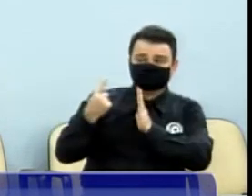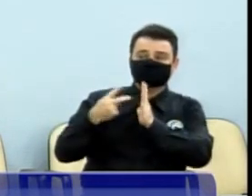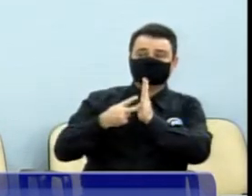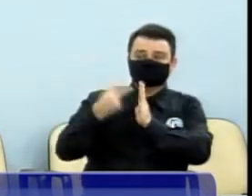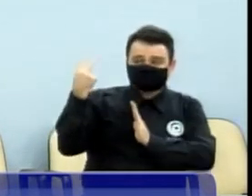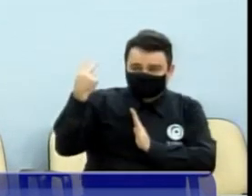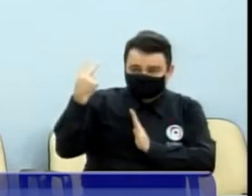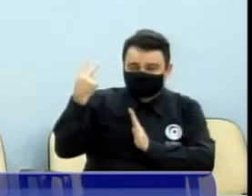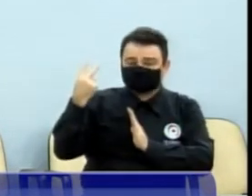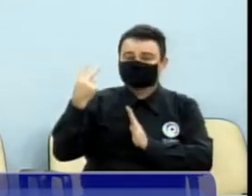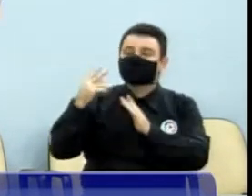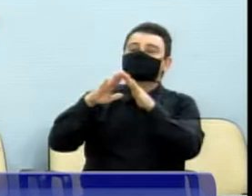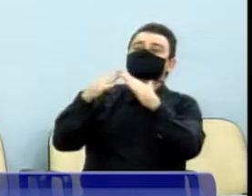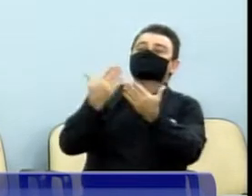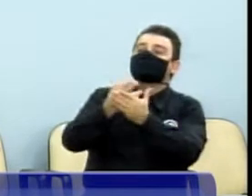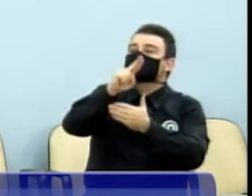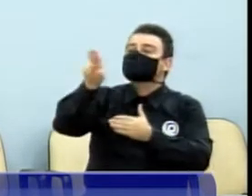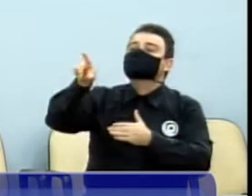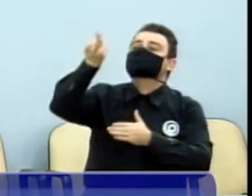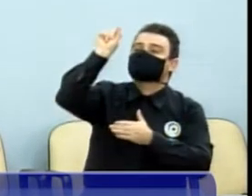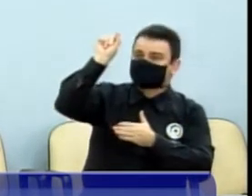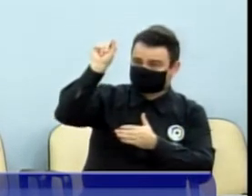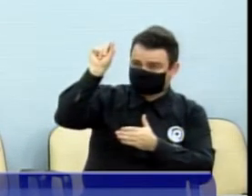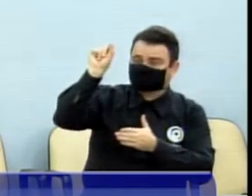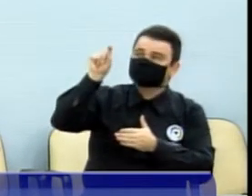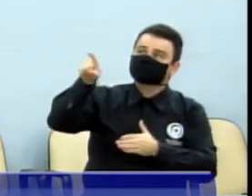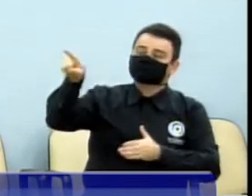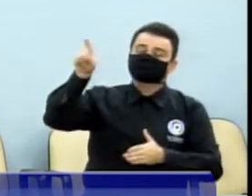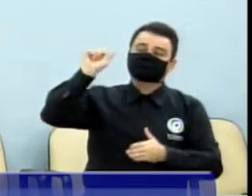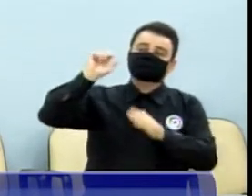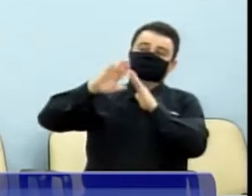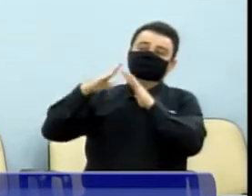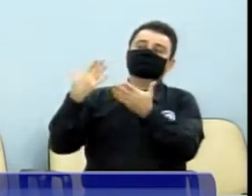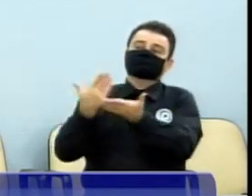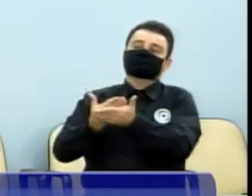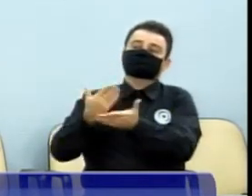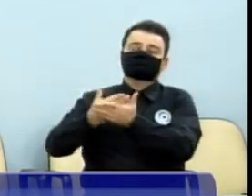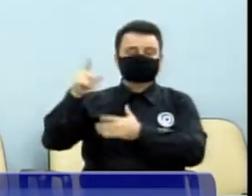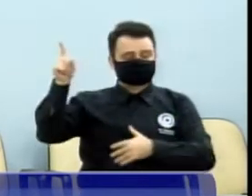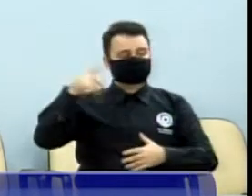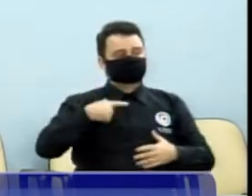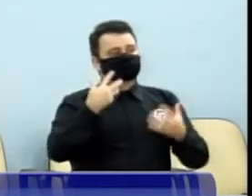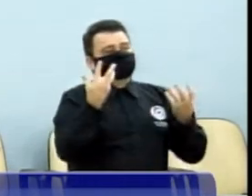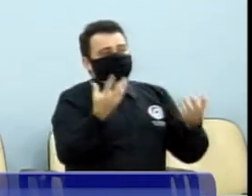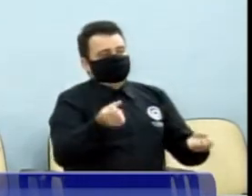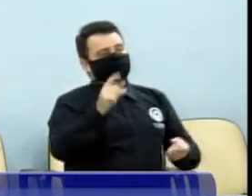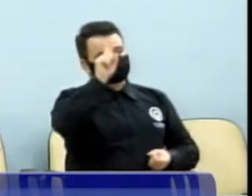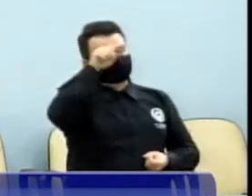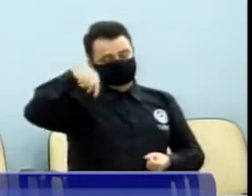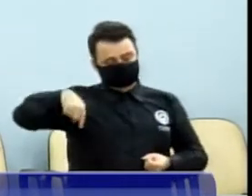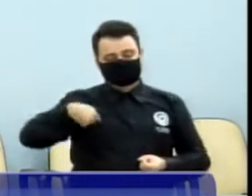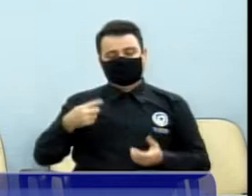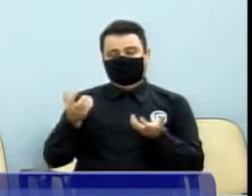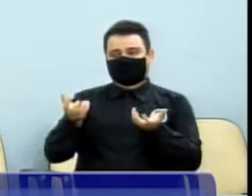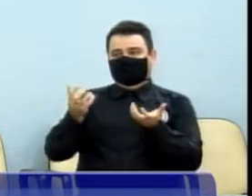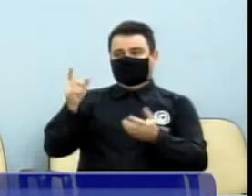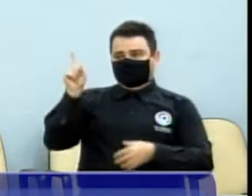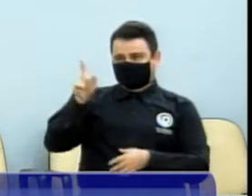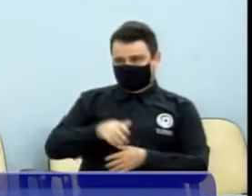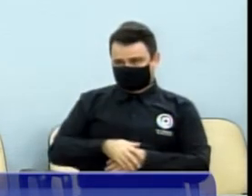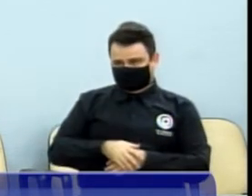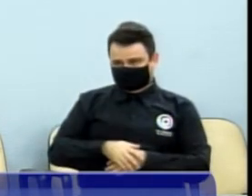escolha dessa escola que ela ela por si só se colocou voluntárias tô falando aqui Vereador